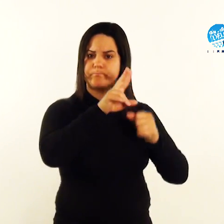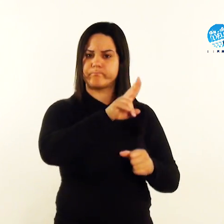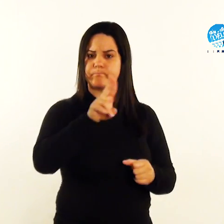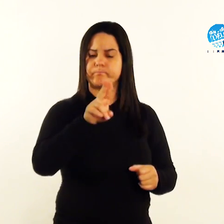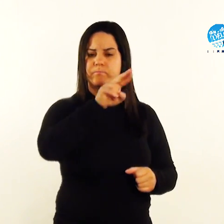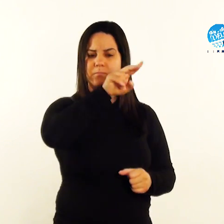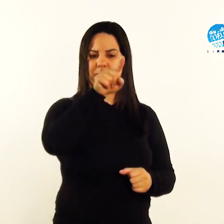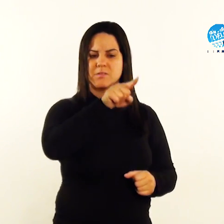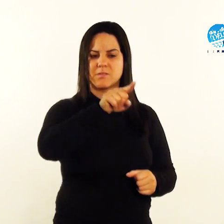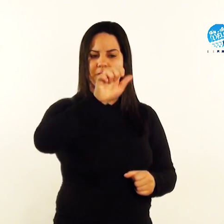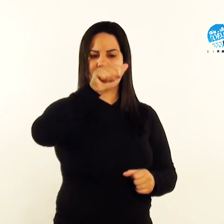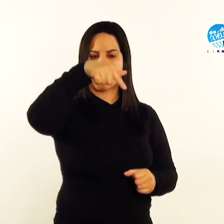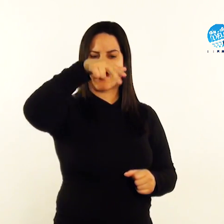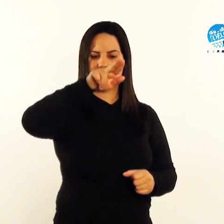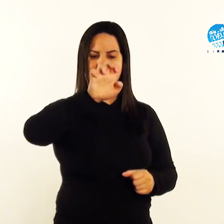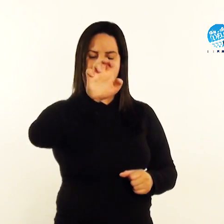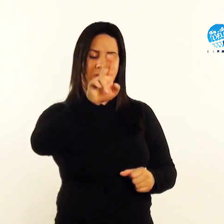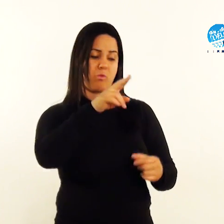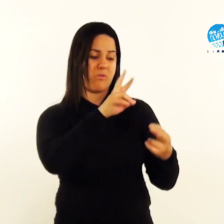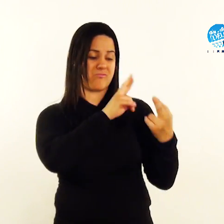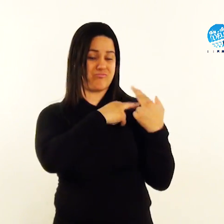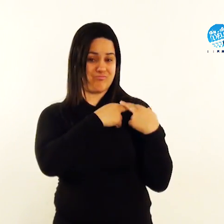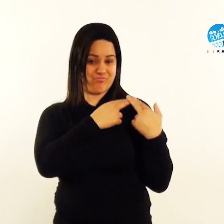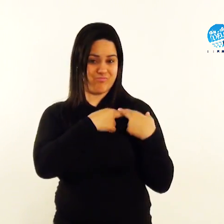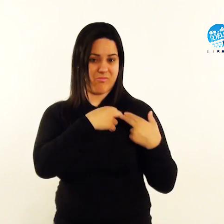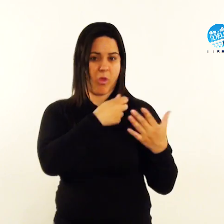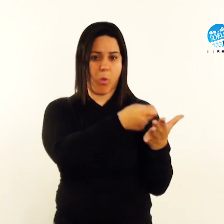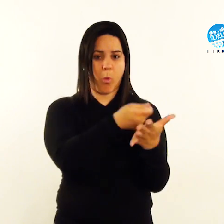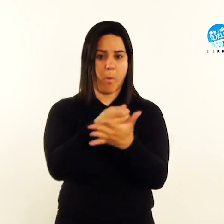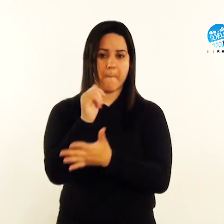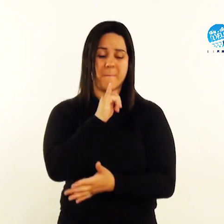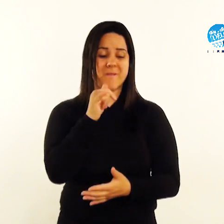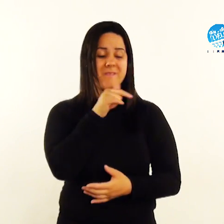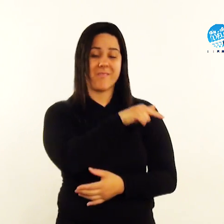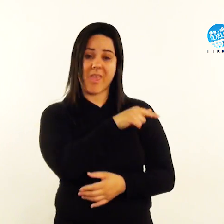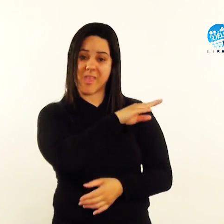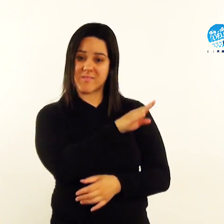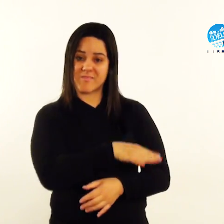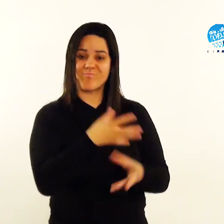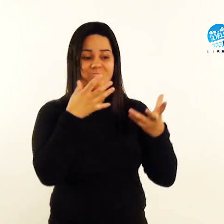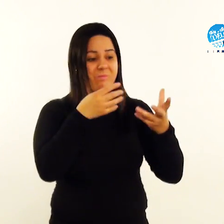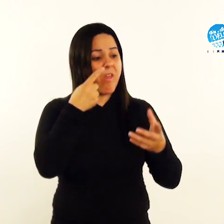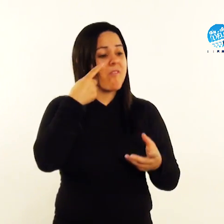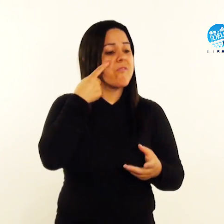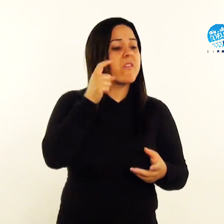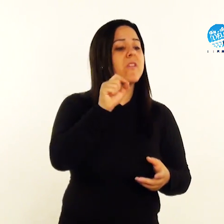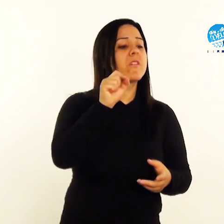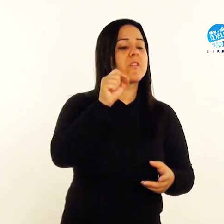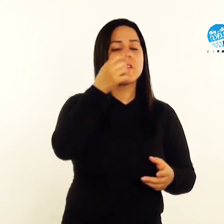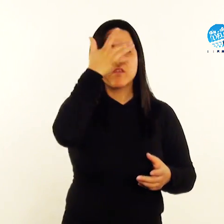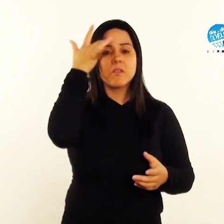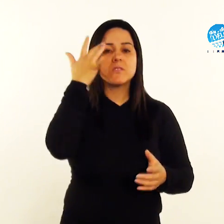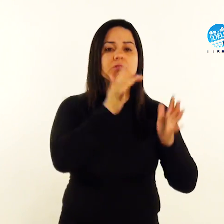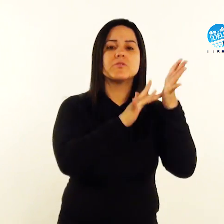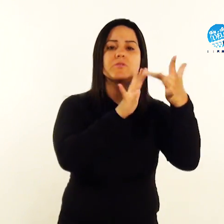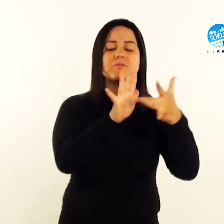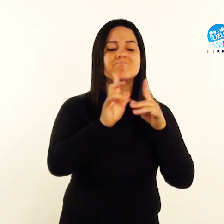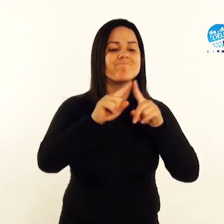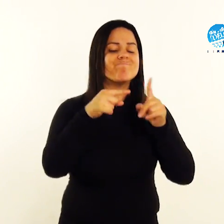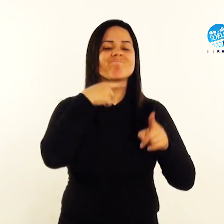chefe dos cobradores de impostos, e ele estava tentando ver quem era Jesus, mas não podia por causa da multidão, pois Zaqueu